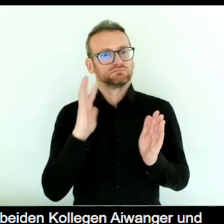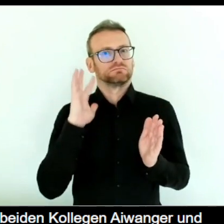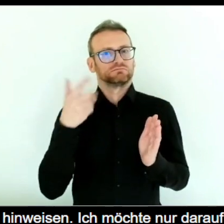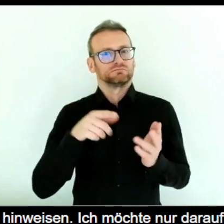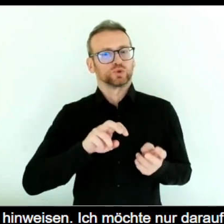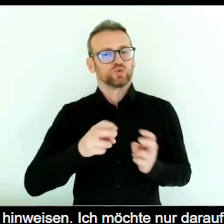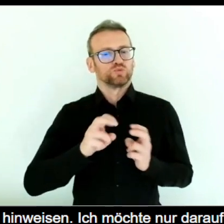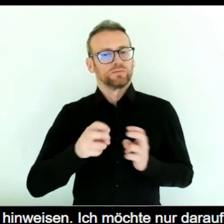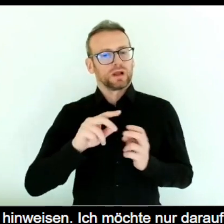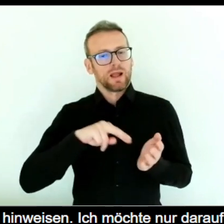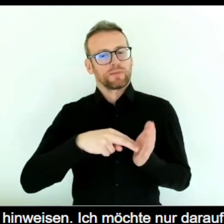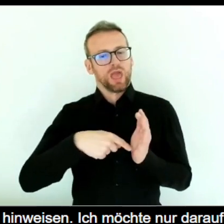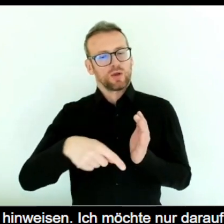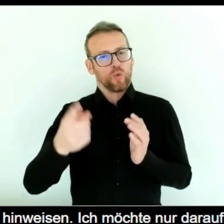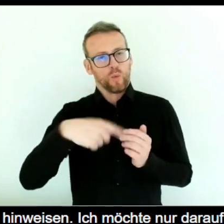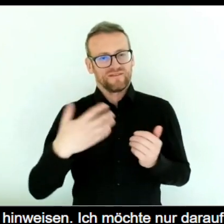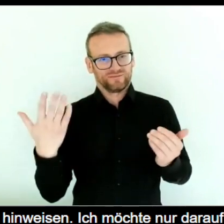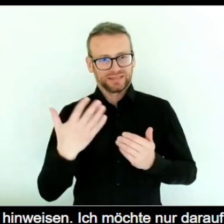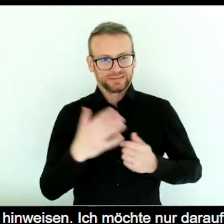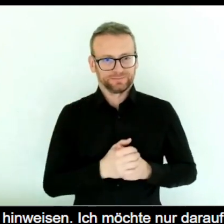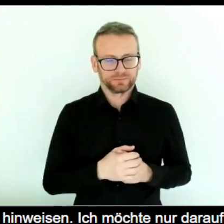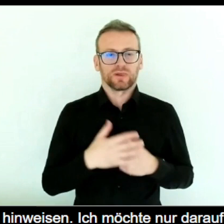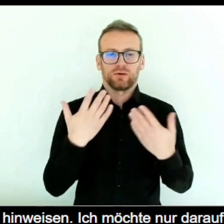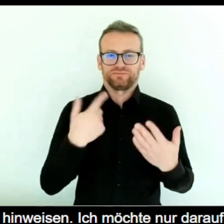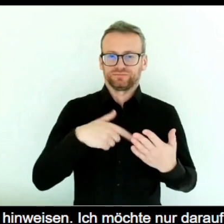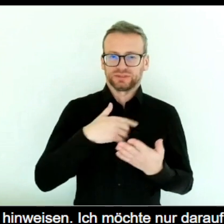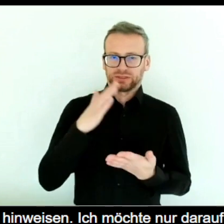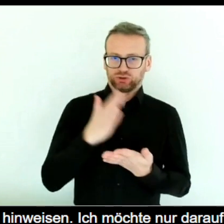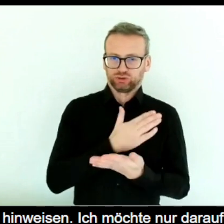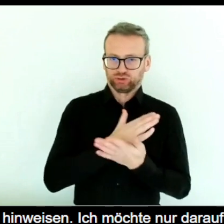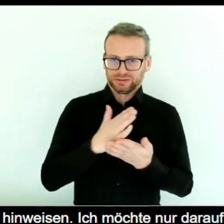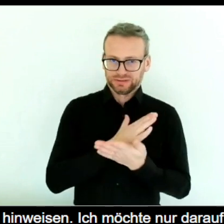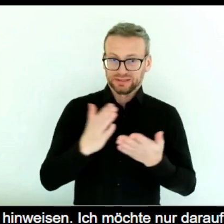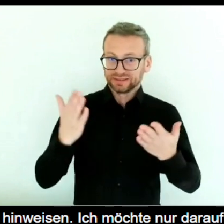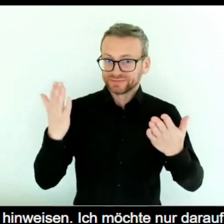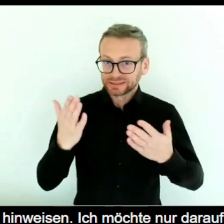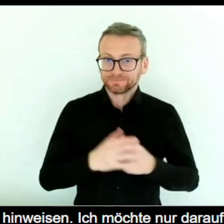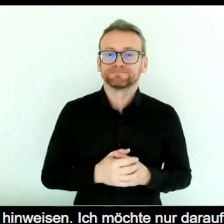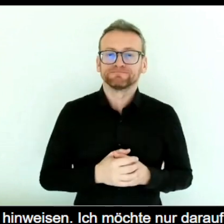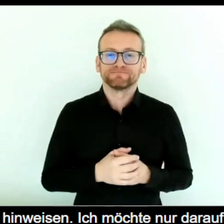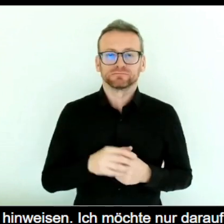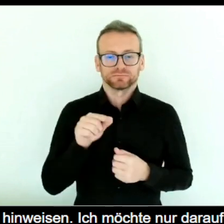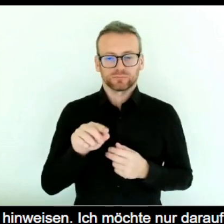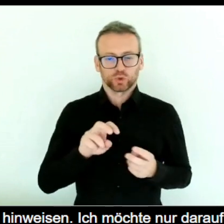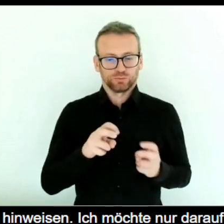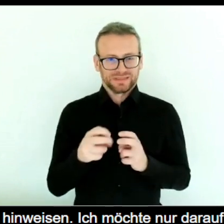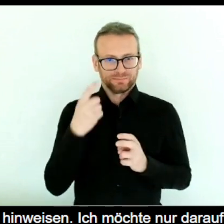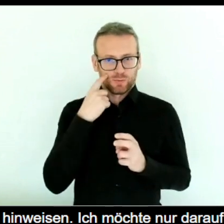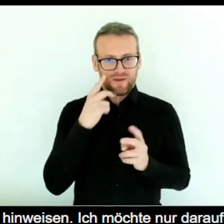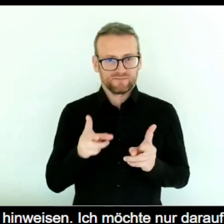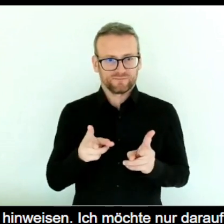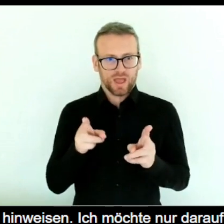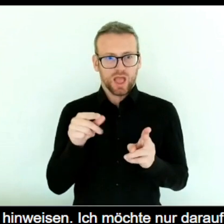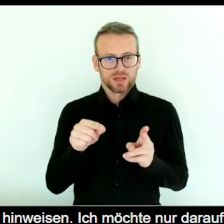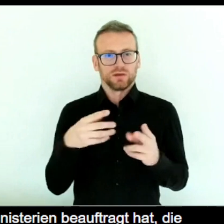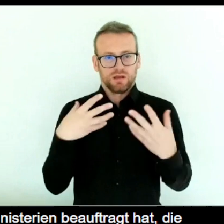begonnen hat. Die Ministerien füllen diese politischen Ziele jetzt mit Leben. Im Gegensatz zur Ampel reden wir also nicht